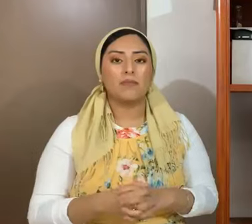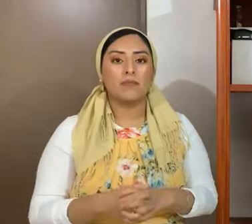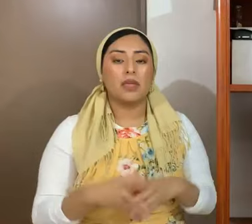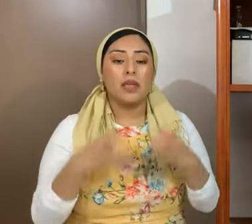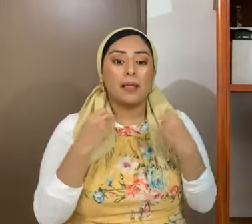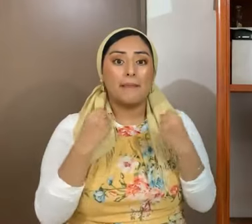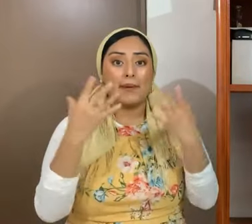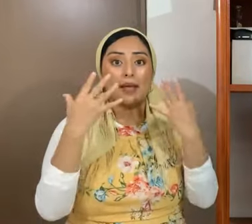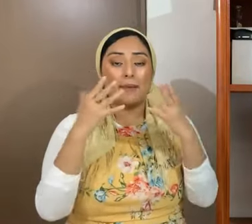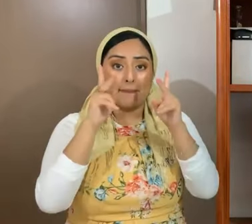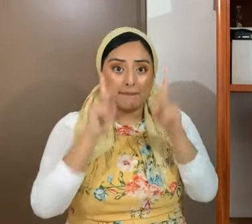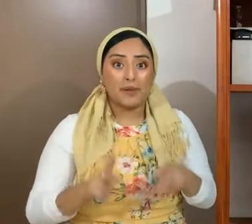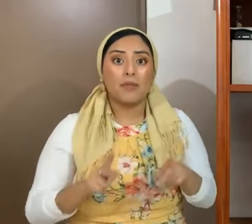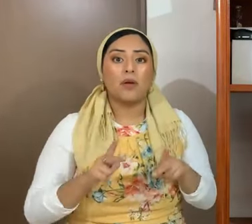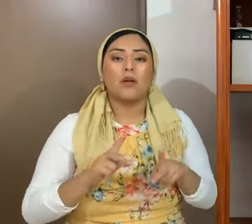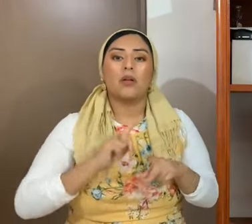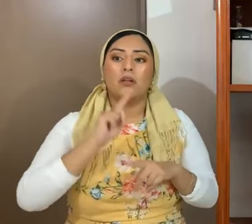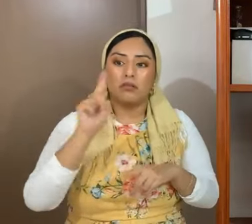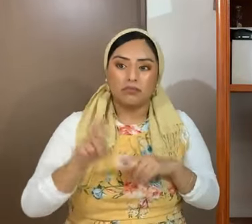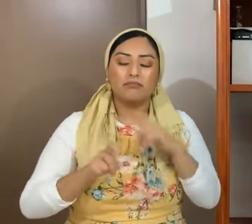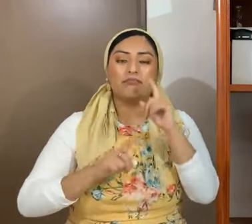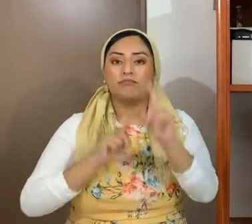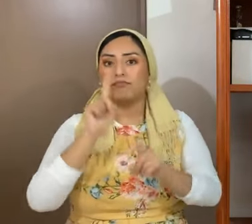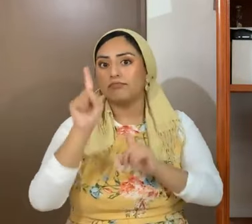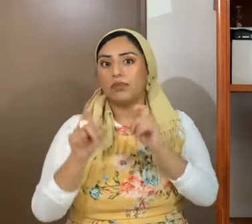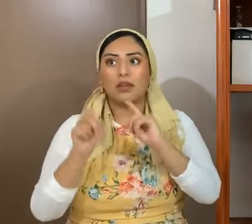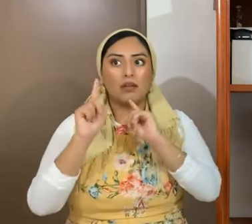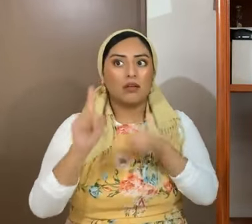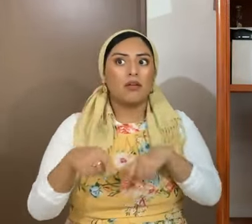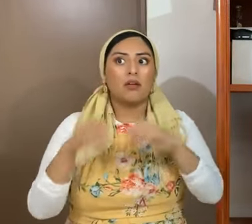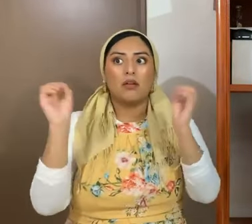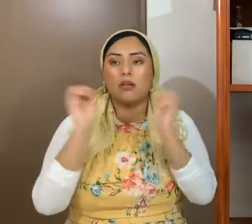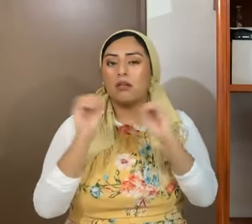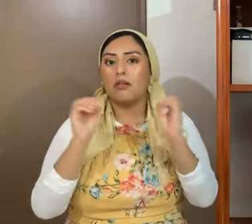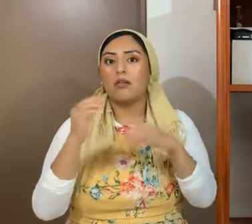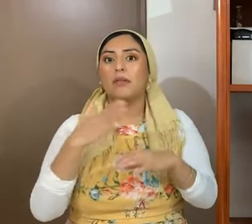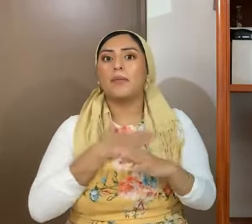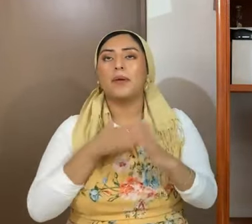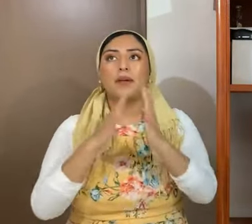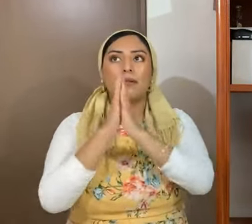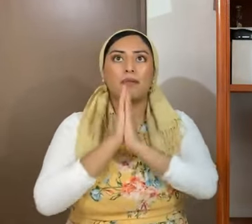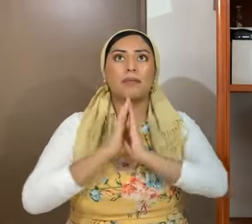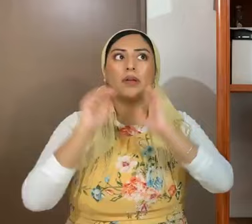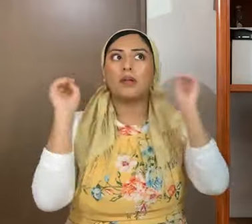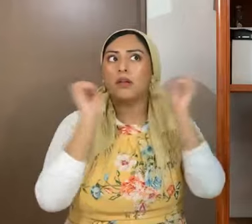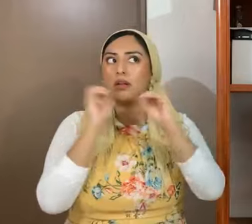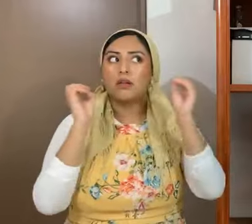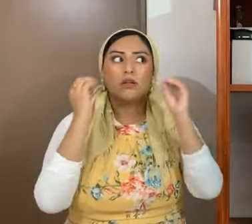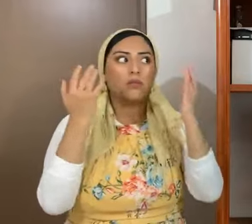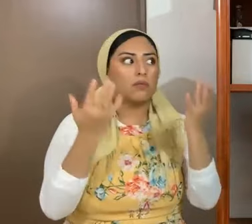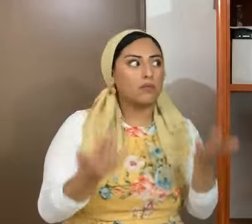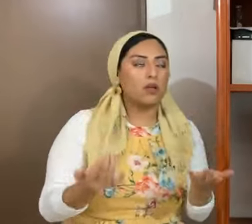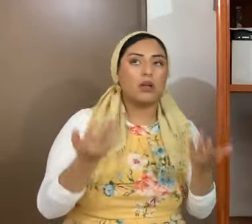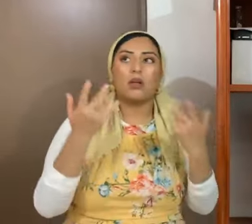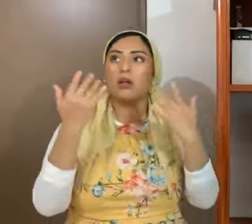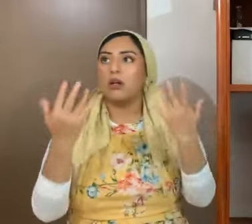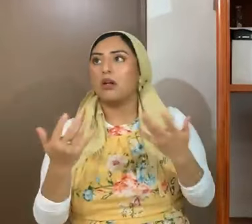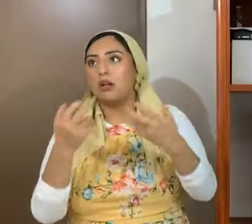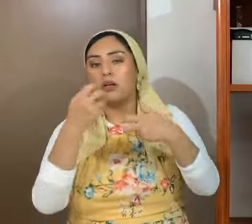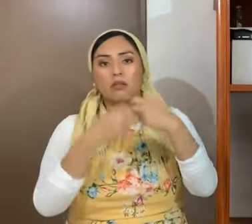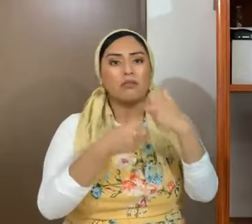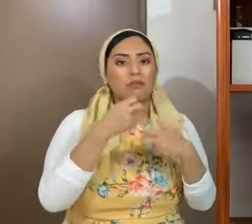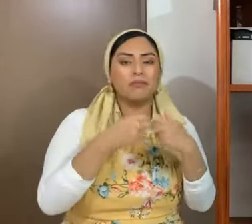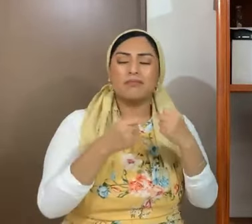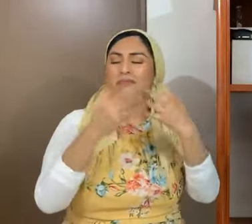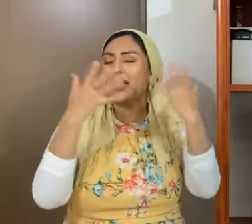Muchas almas piden y piden y no encuentran respuesta a sus peticiones. Tienen problemas